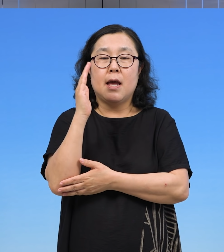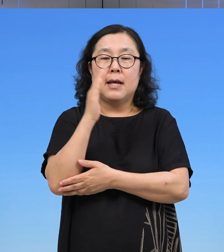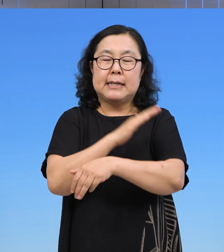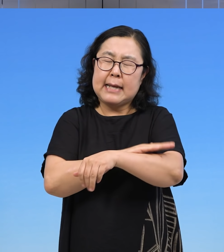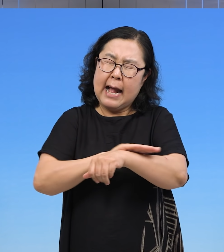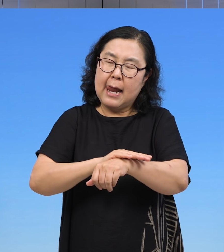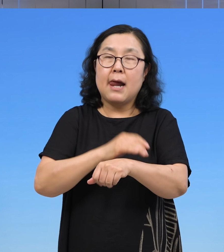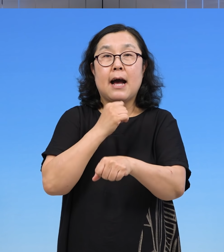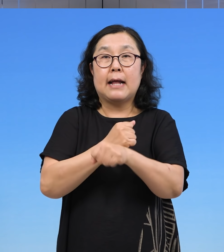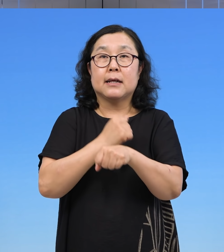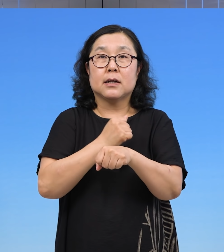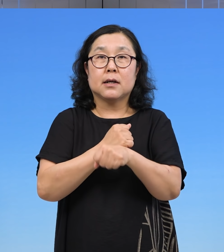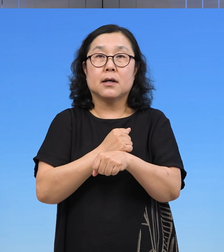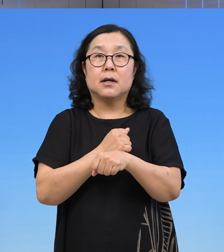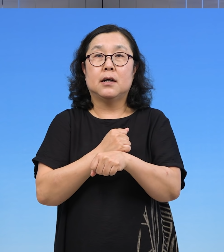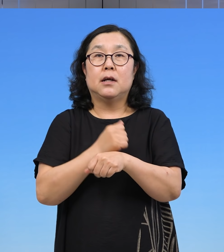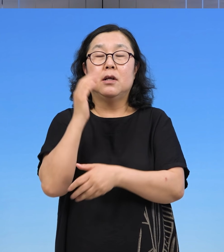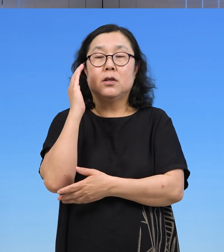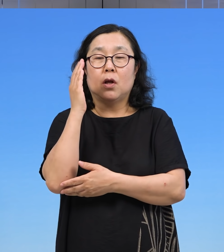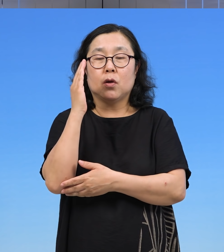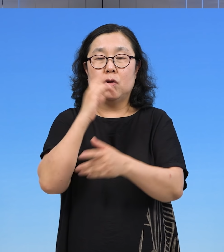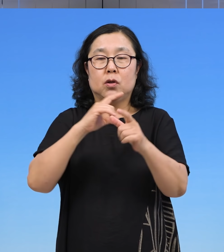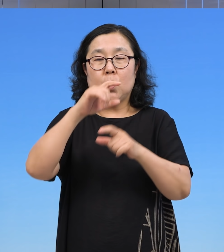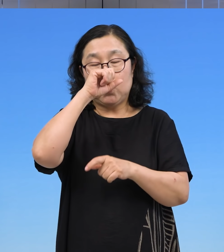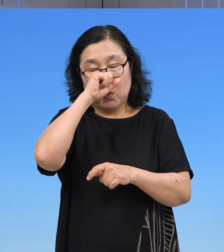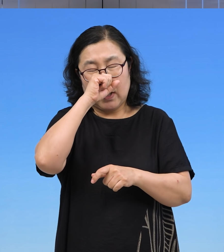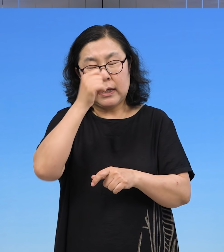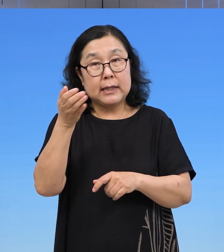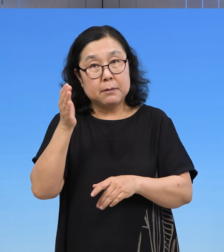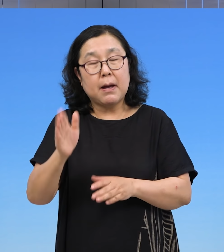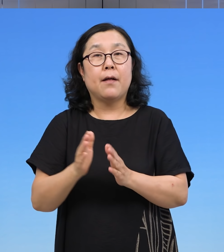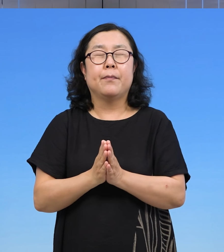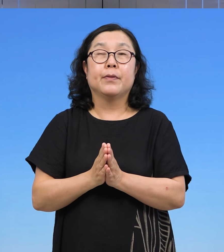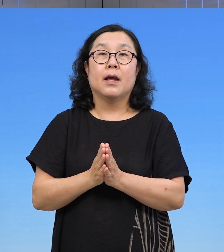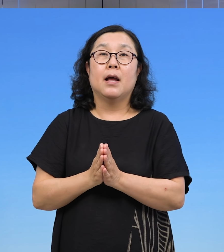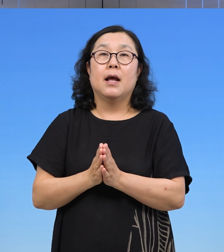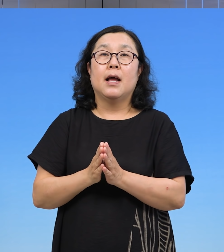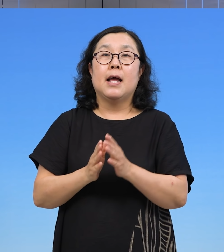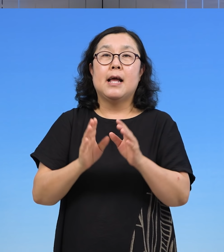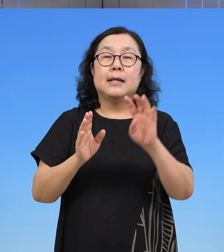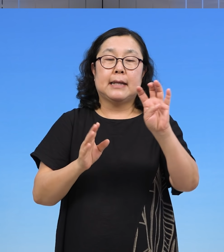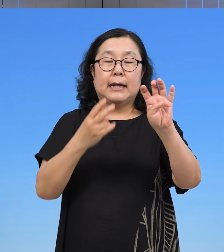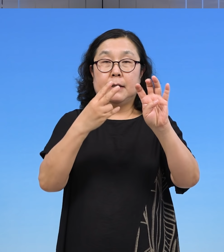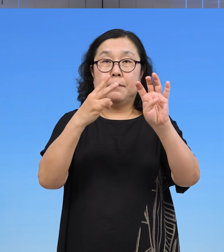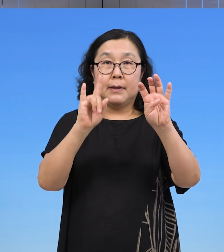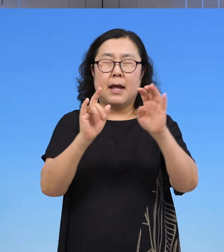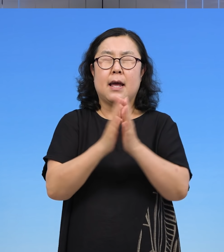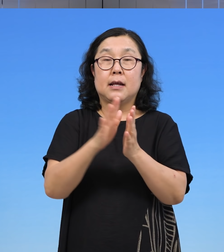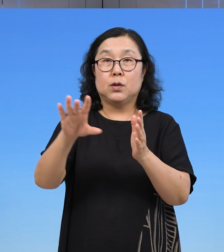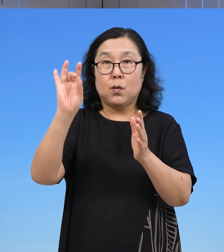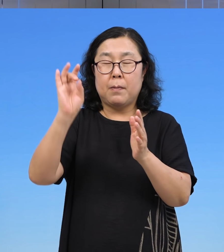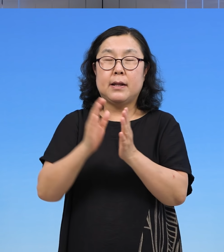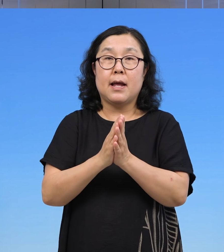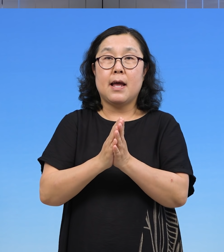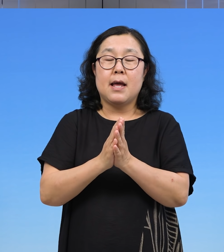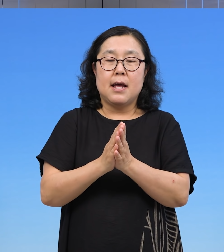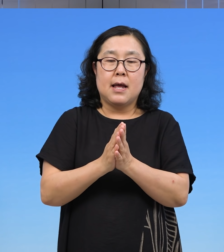하는 거는 옛날에 비해가지고 세련되게 하는 설교는 더 좋아졌는지 모르지만 아버지 40대 초반에